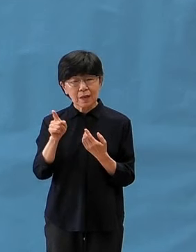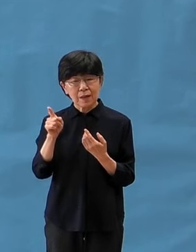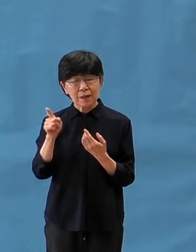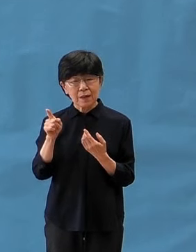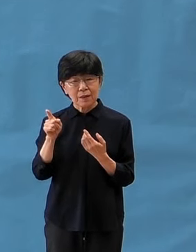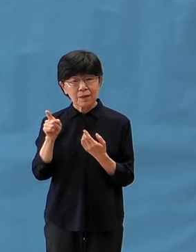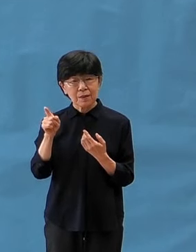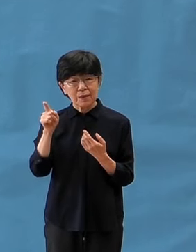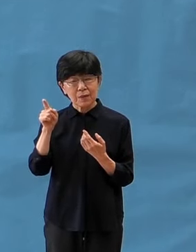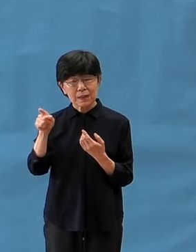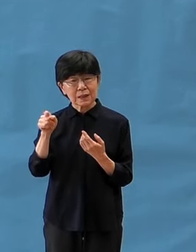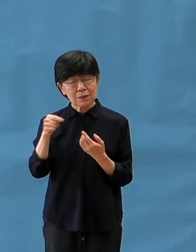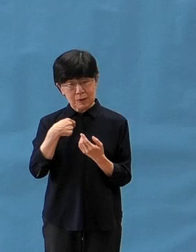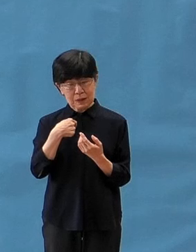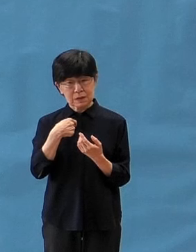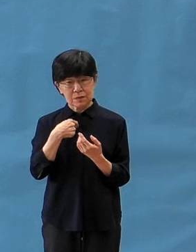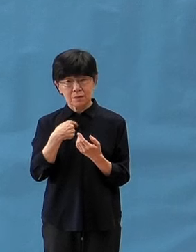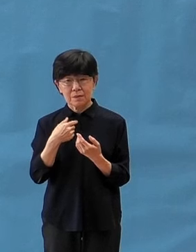私の仕事の仕方は、